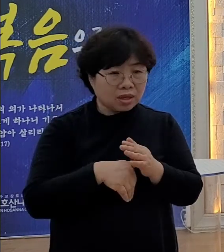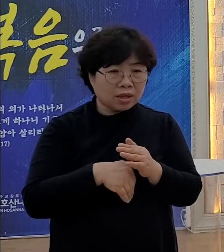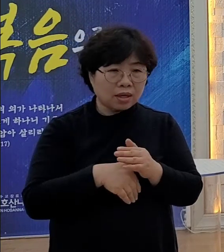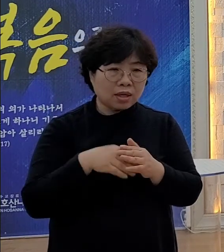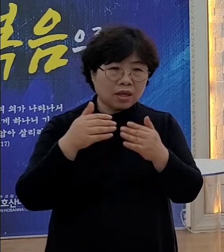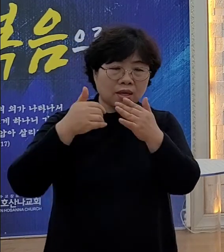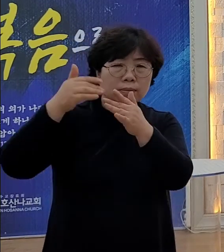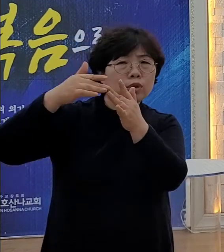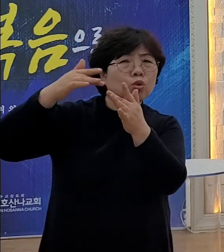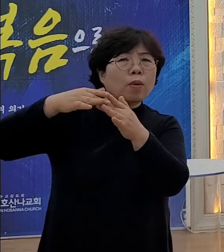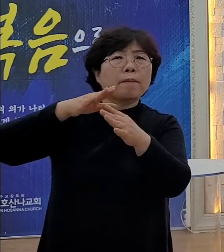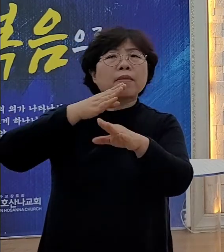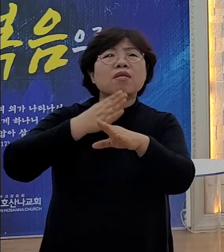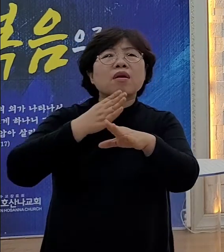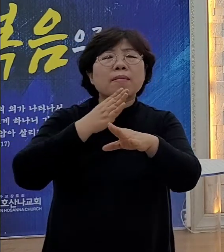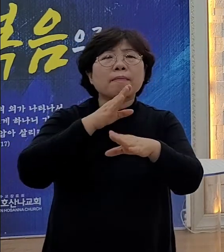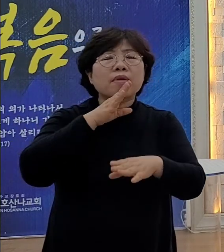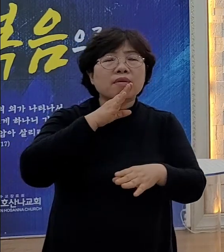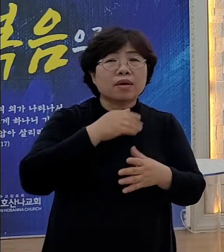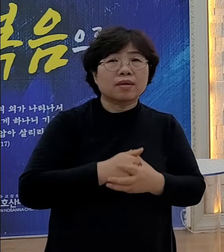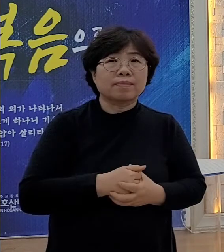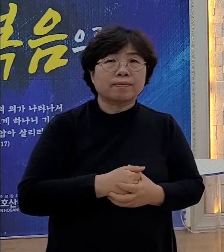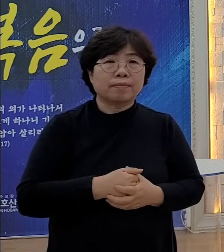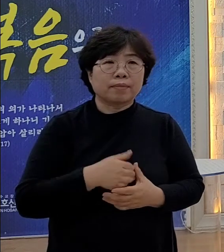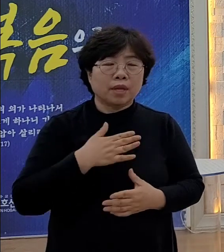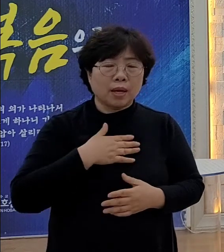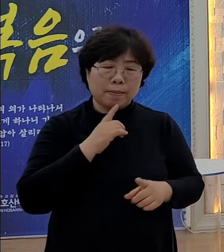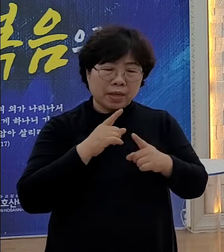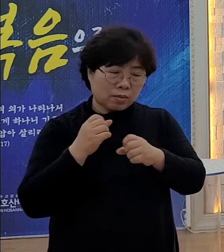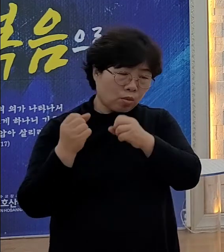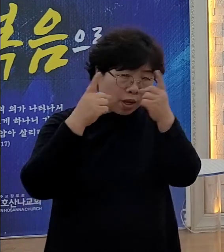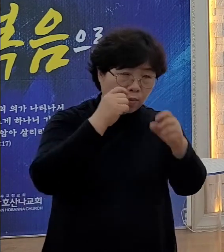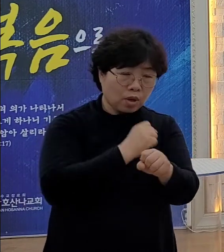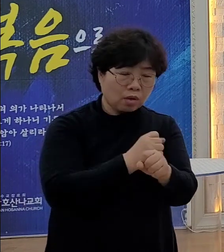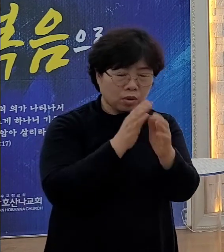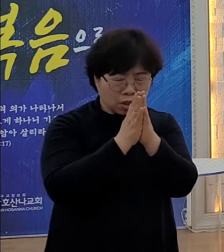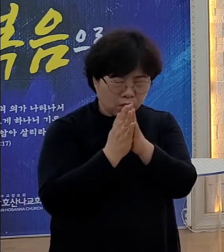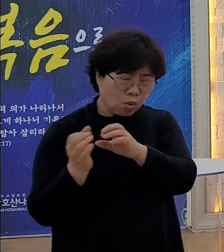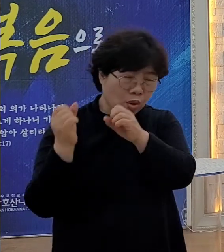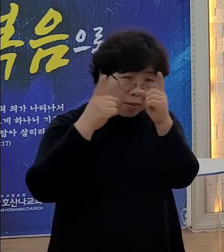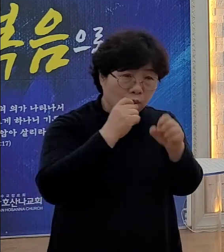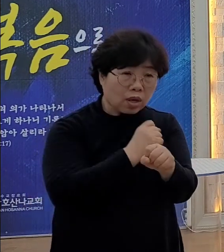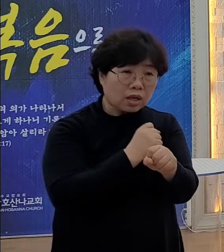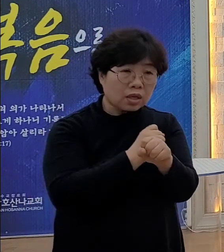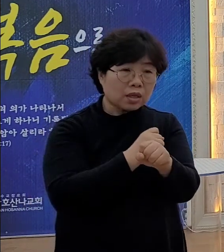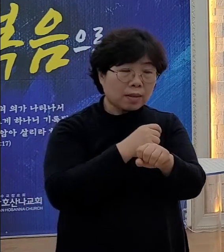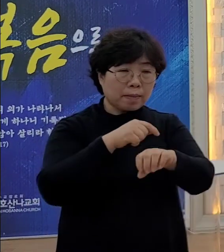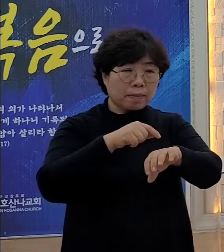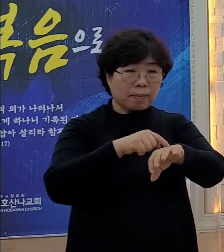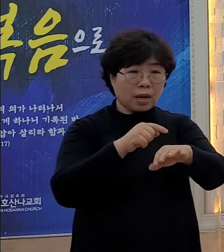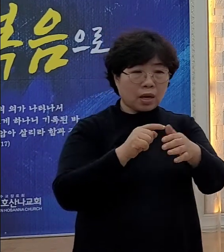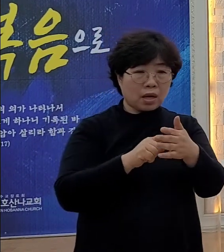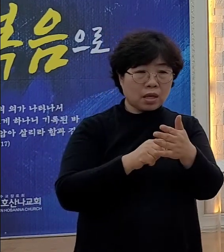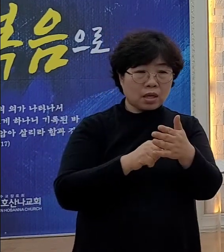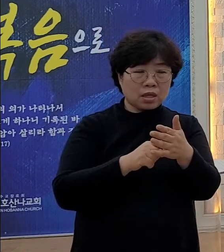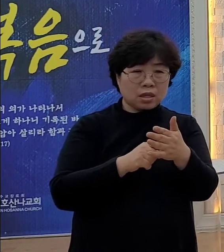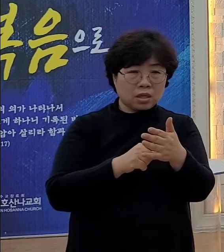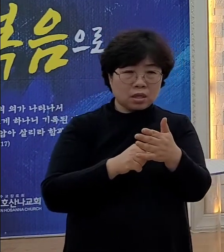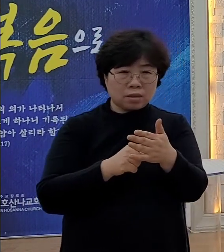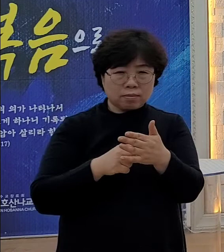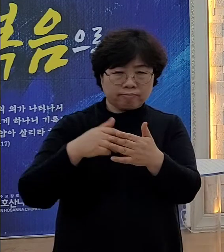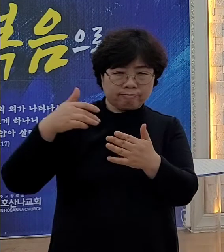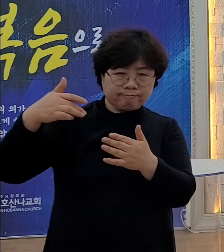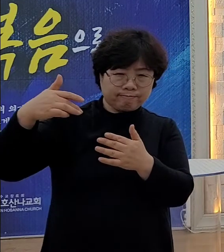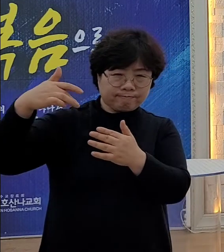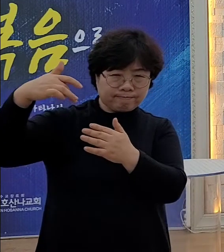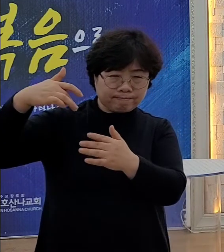되겠다. 내가 다시 기도를 회복해야 되겠다. 내가 다시 말씀 읽어야 되겠다. 이런 마음이 들게 하나님 계속 우리를 택한 자는 이렇게 마음을